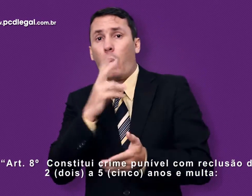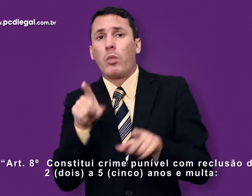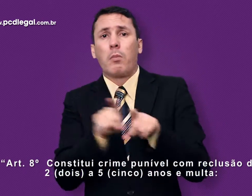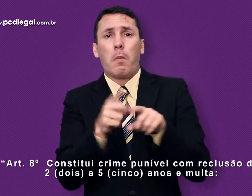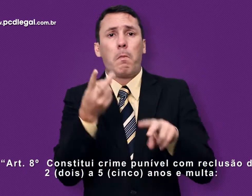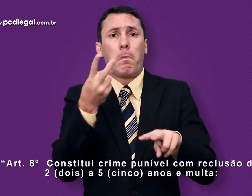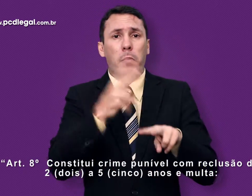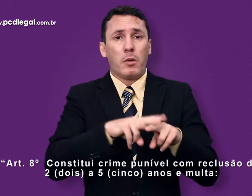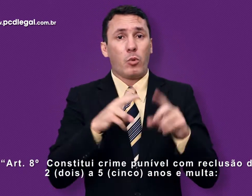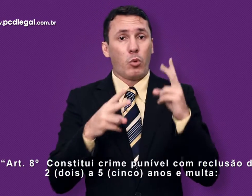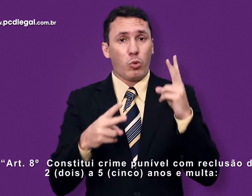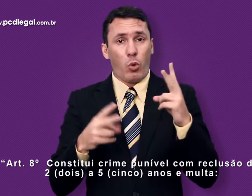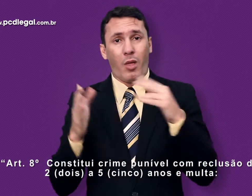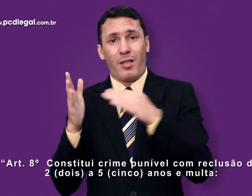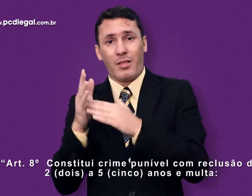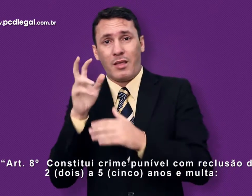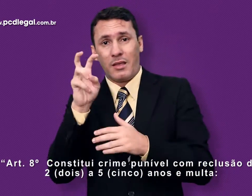de 2 a 5 anos e multa...